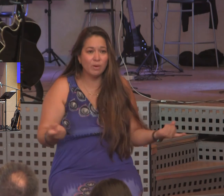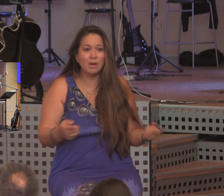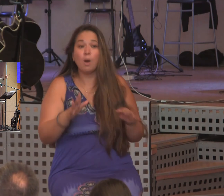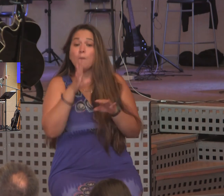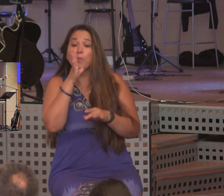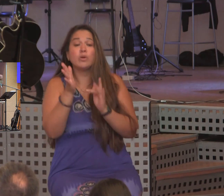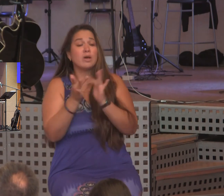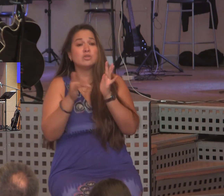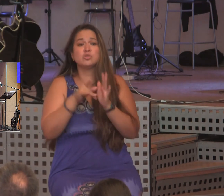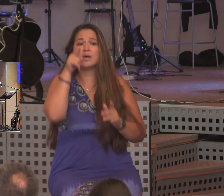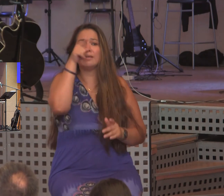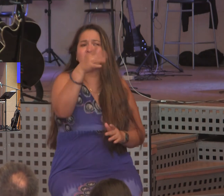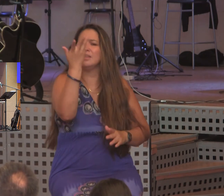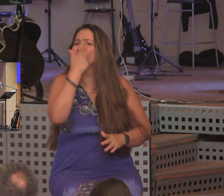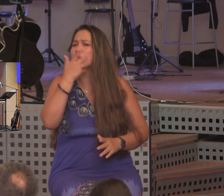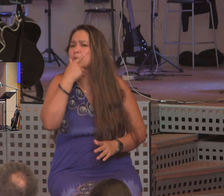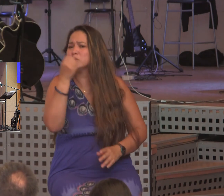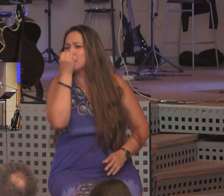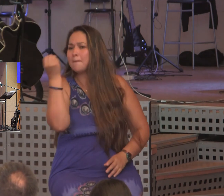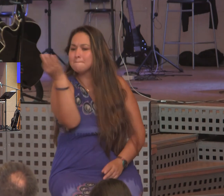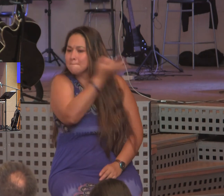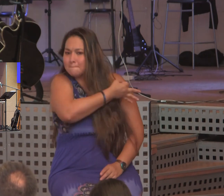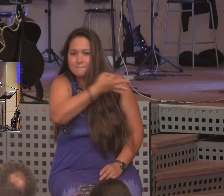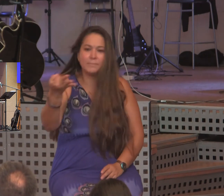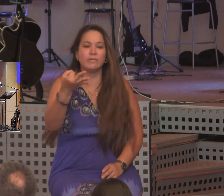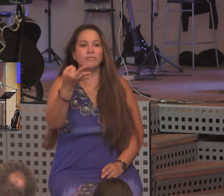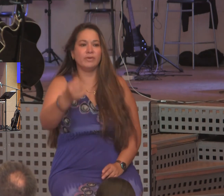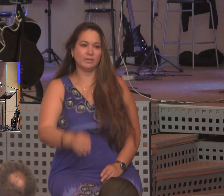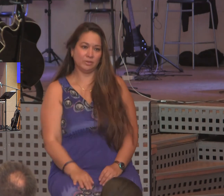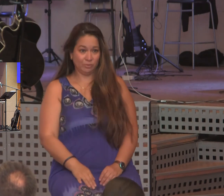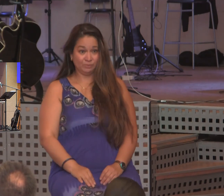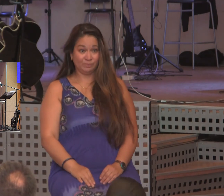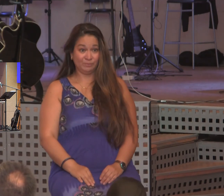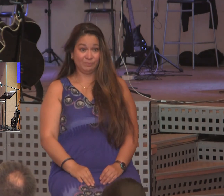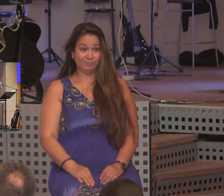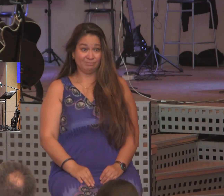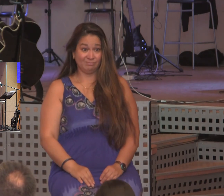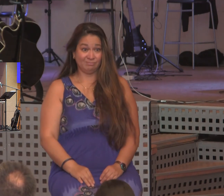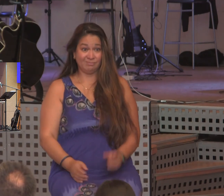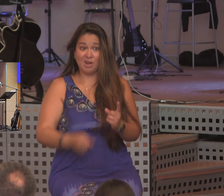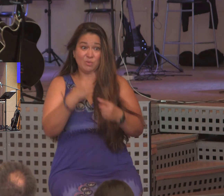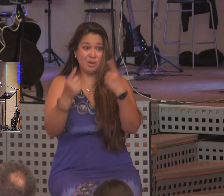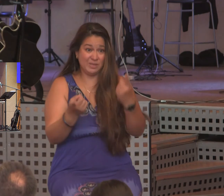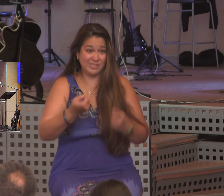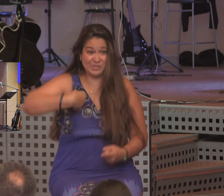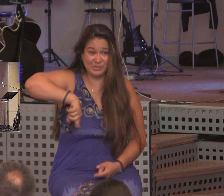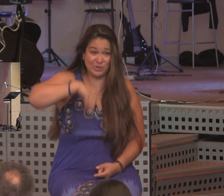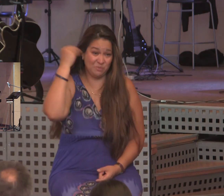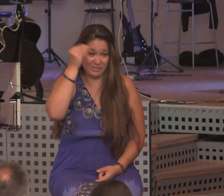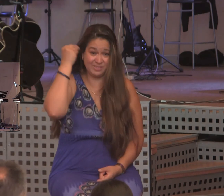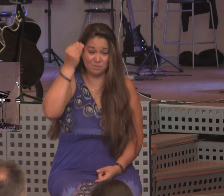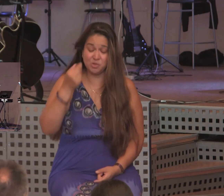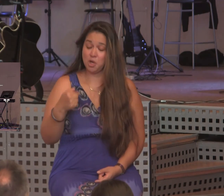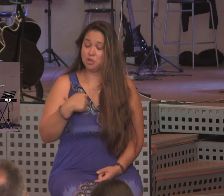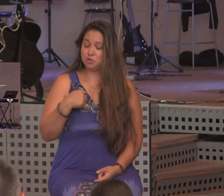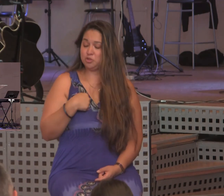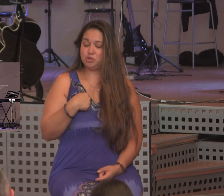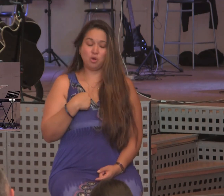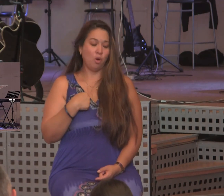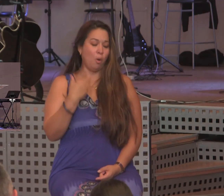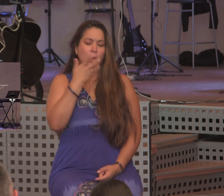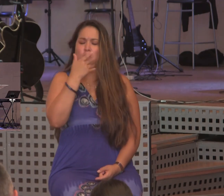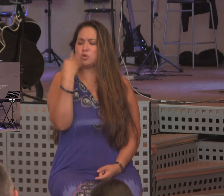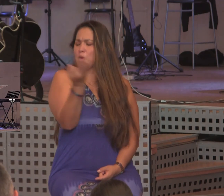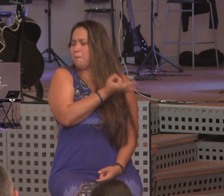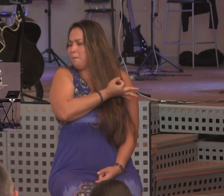es Él, no yo. Nosotros pensamos que a veces nos conocemos a nosotros mismos. No, nadie me conoce mejor